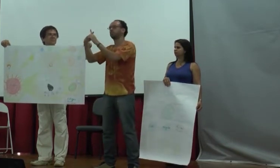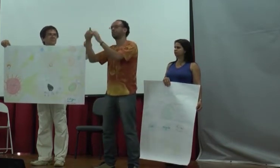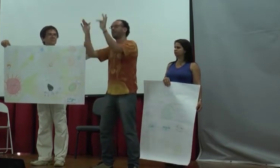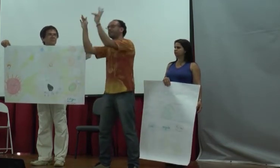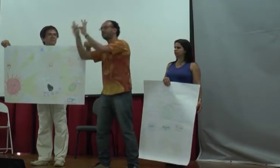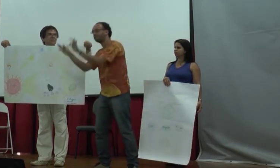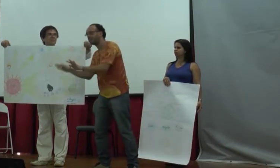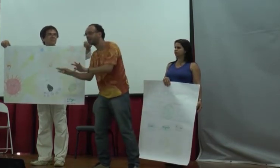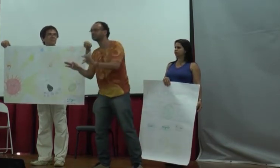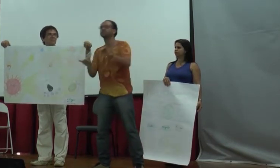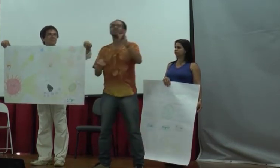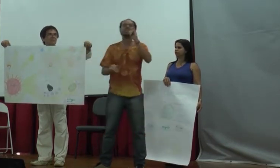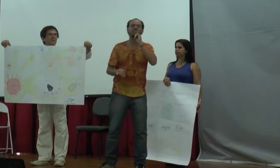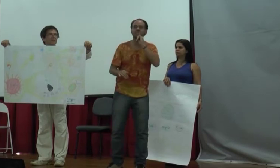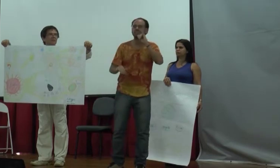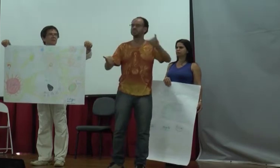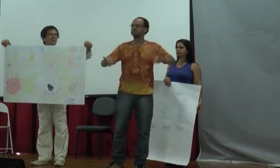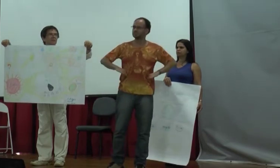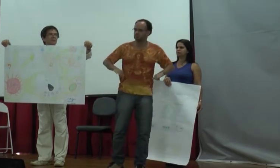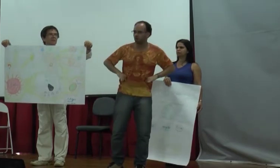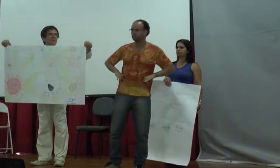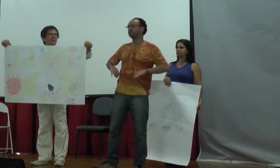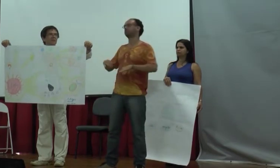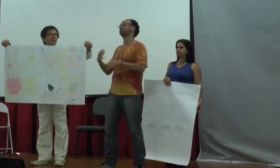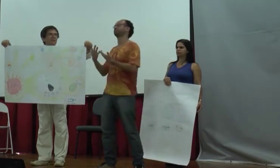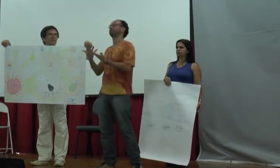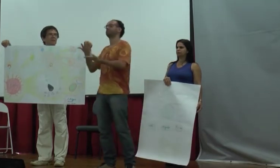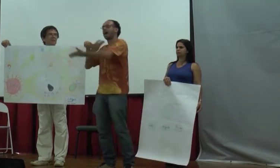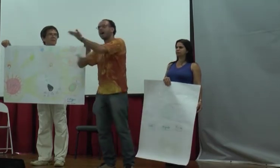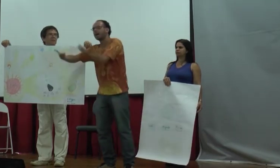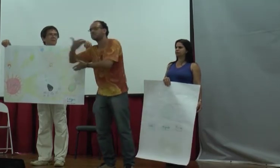variadas colônias, né? Onde tem